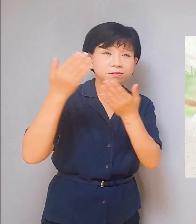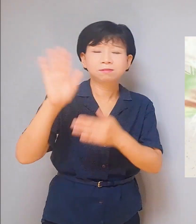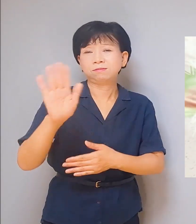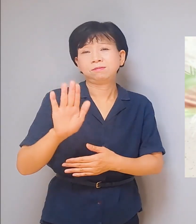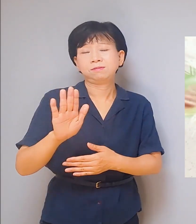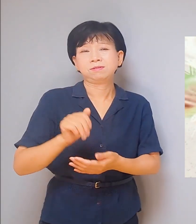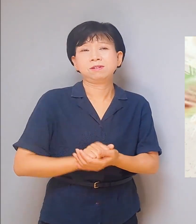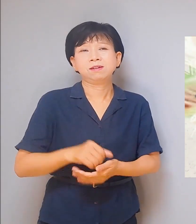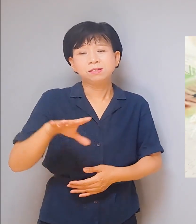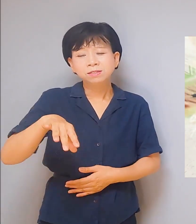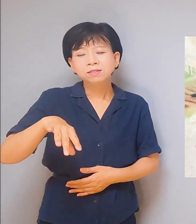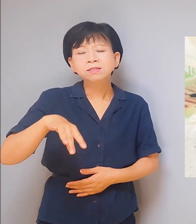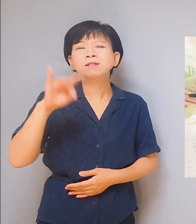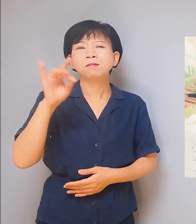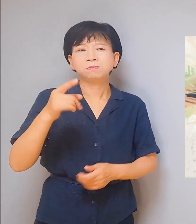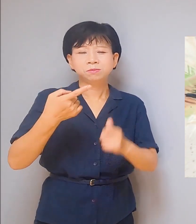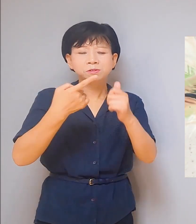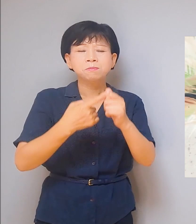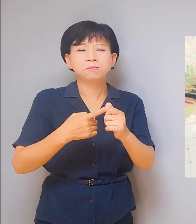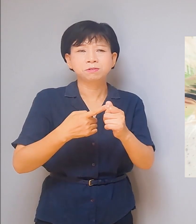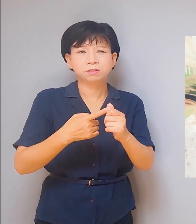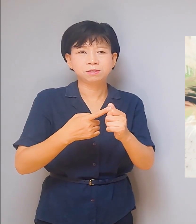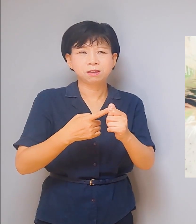처음의 것을 드린 것입니다.